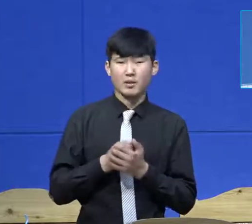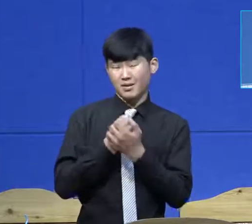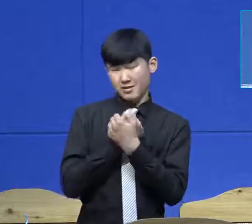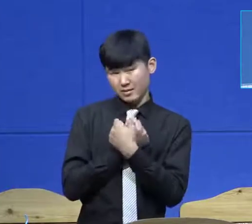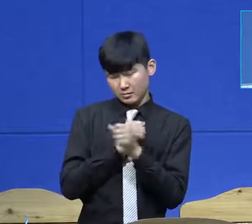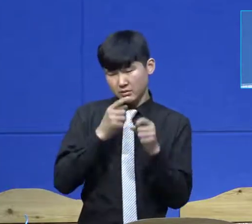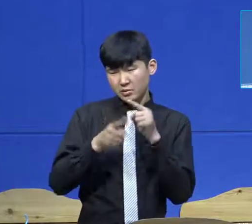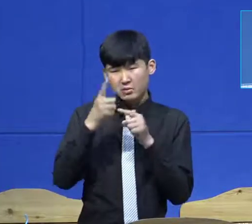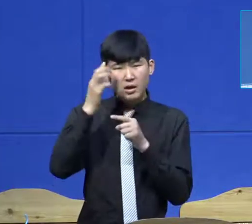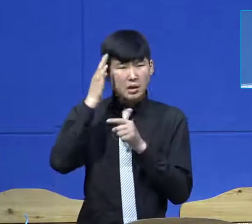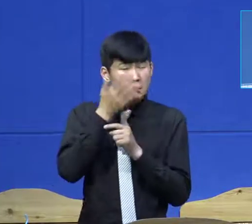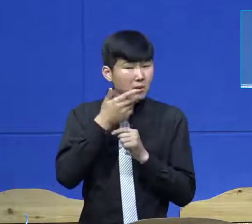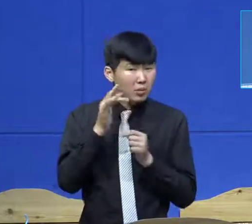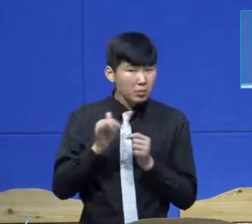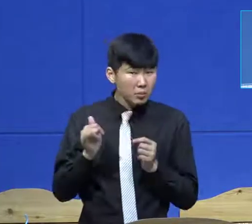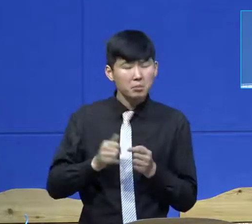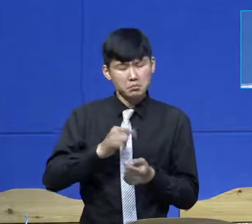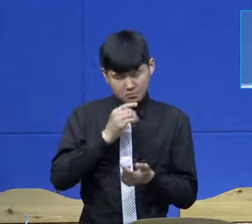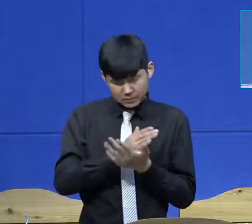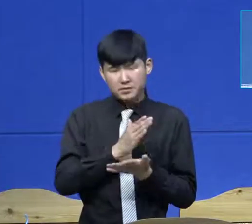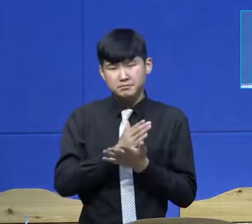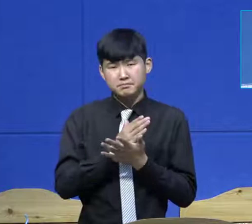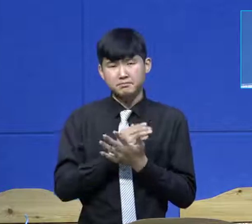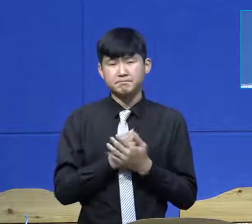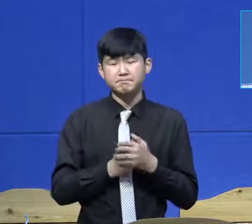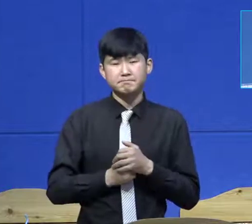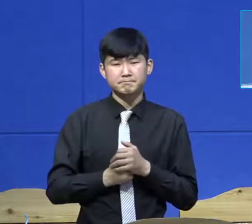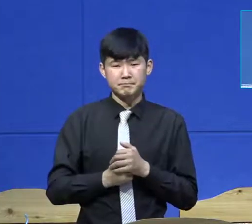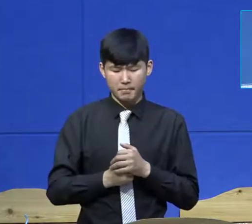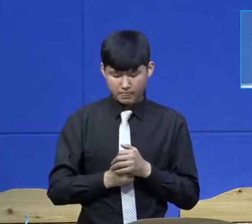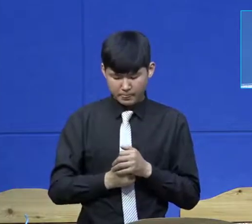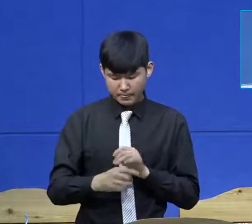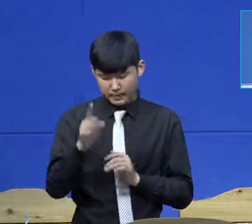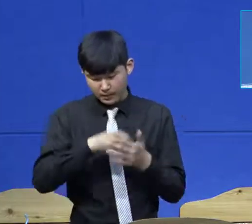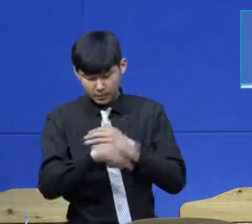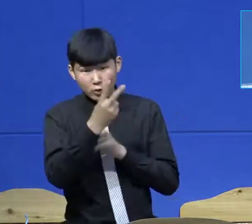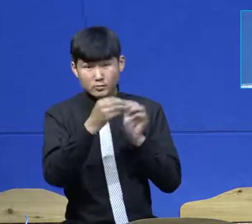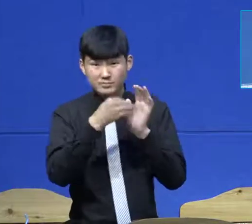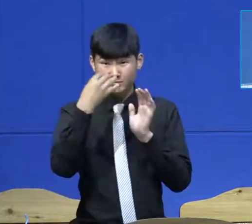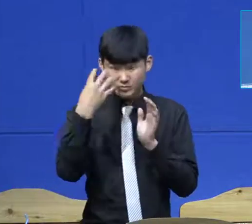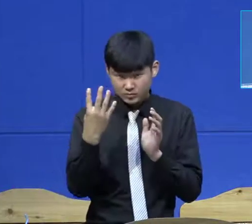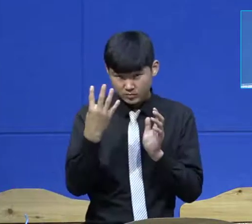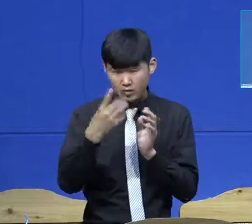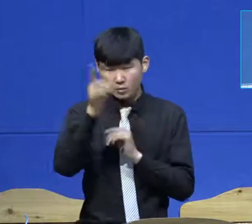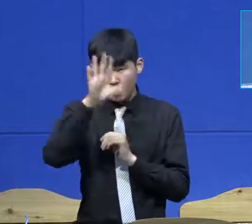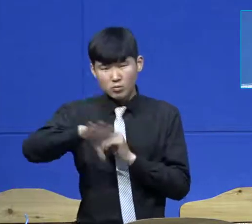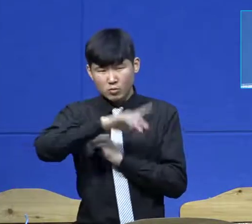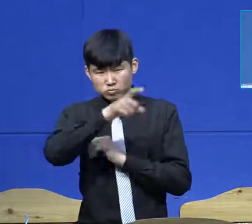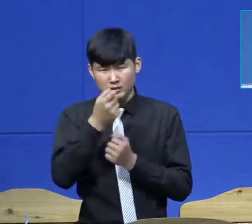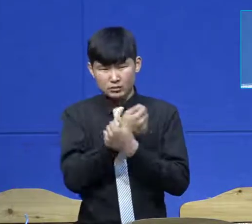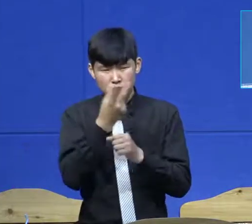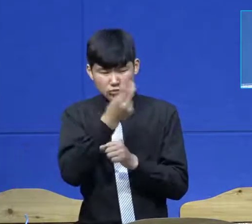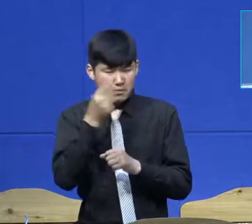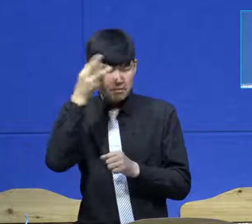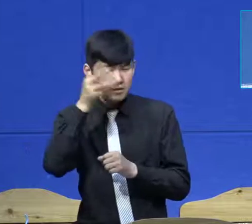аврагдах ямар нэг арга байхгүй болов? Байлгүй яах вэ? Нэгдүгээр Тимот 2:4-с харуул бурхан бүхэн аврагдаж үнний